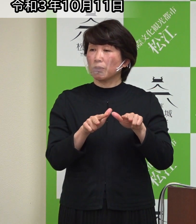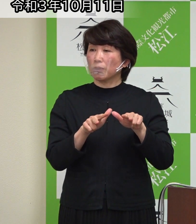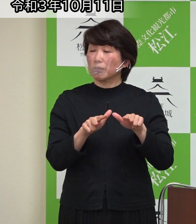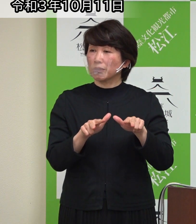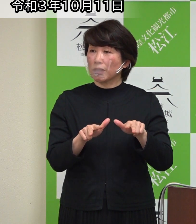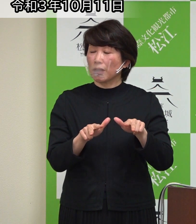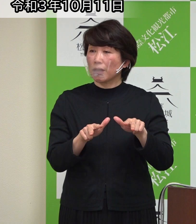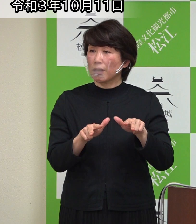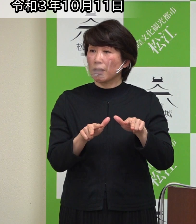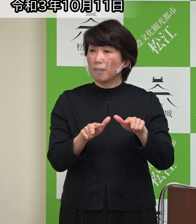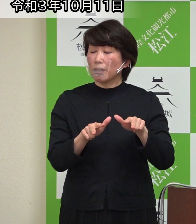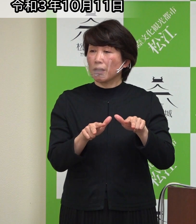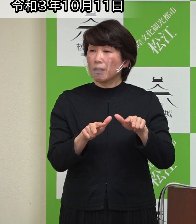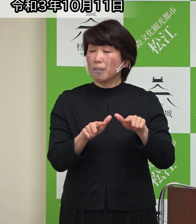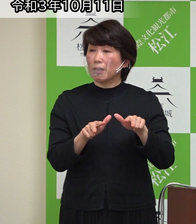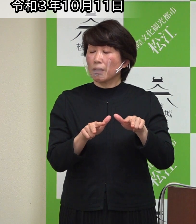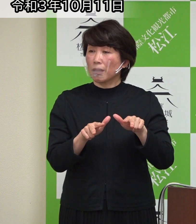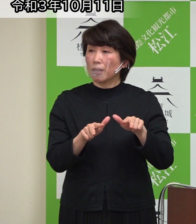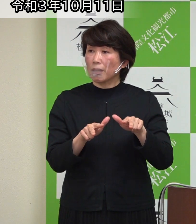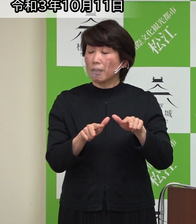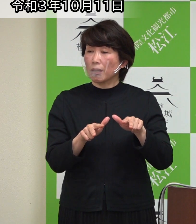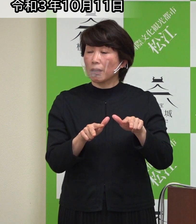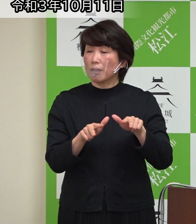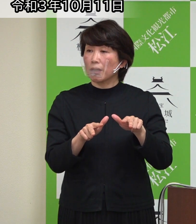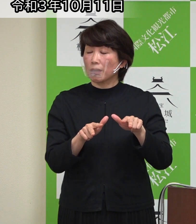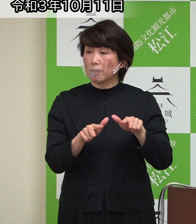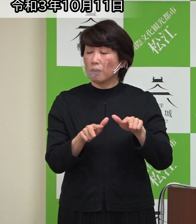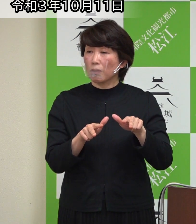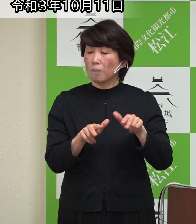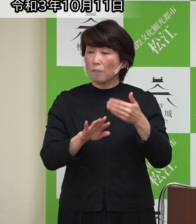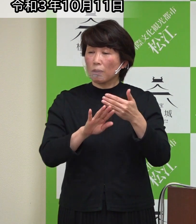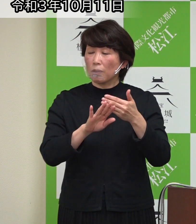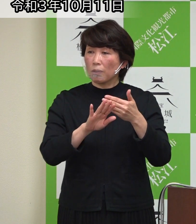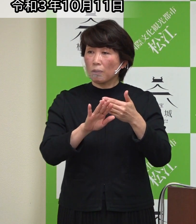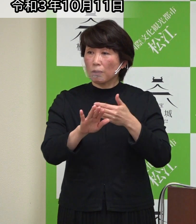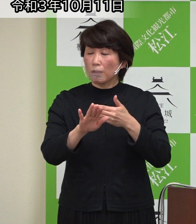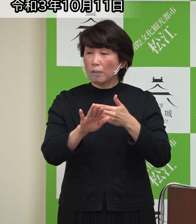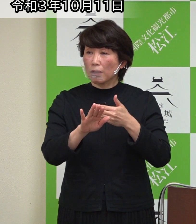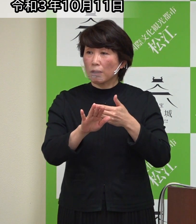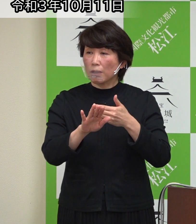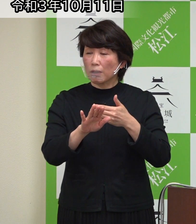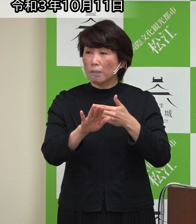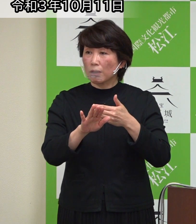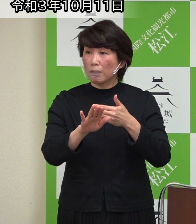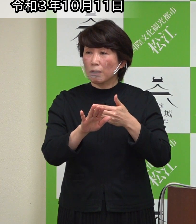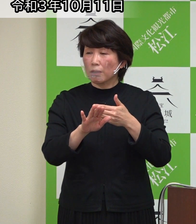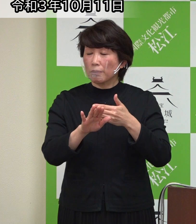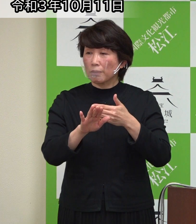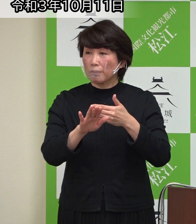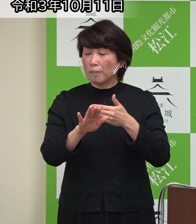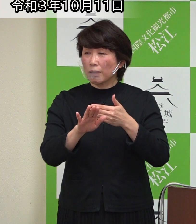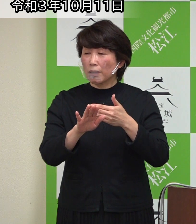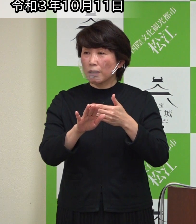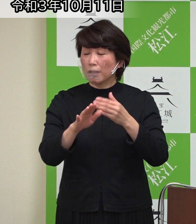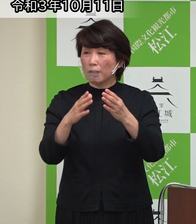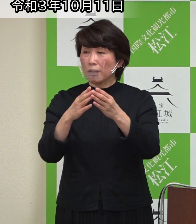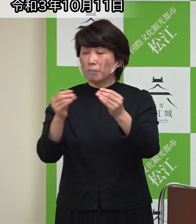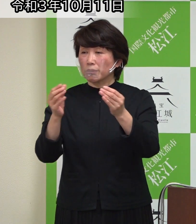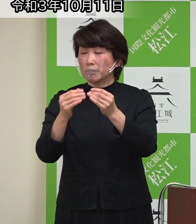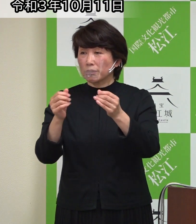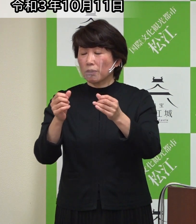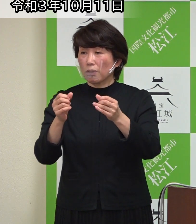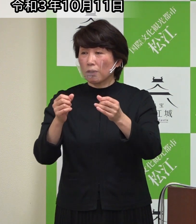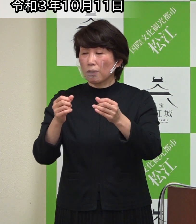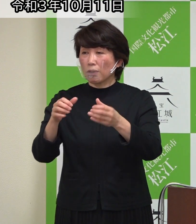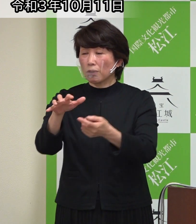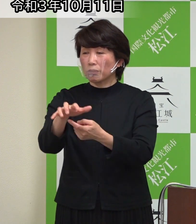省のなんかバズマフっていう YouTube とかがあったりして、なんかその農水省の官僚っていう一見多分すごくと